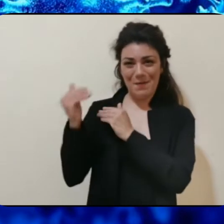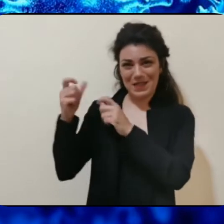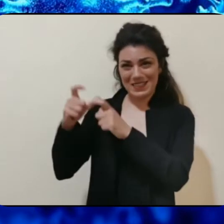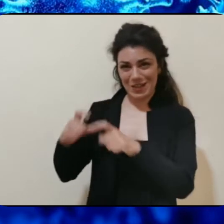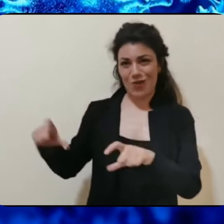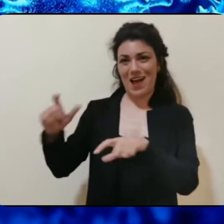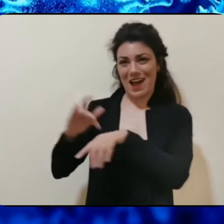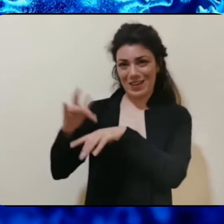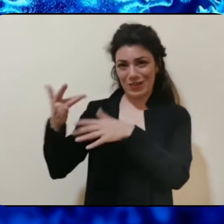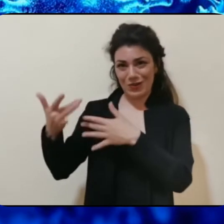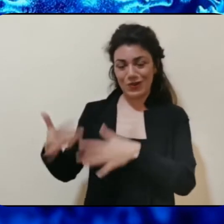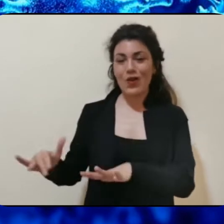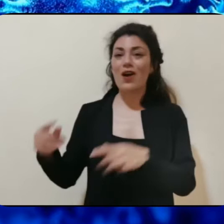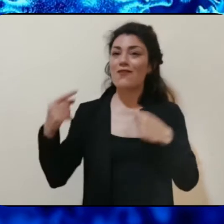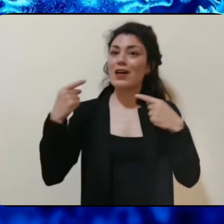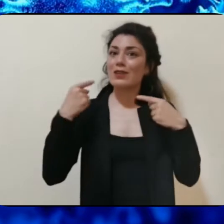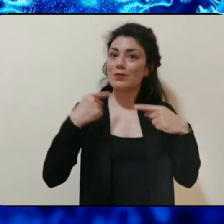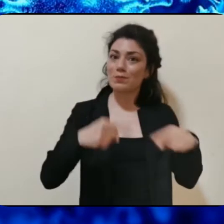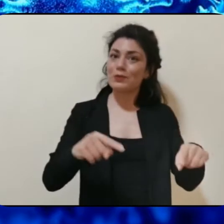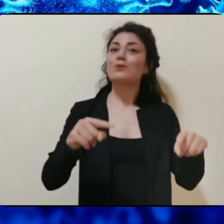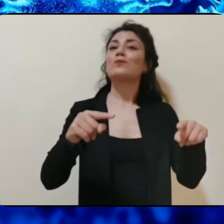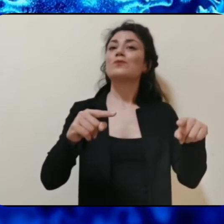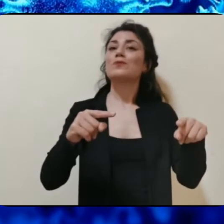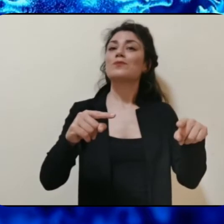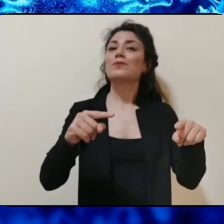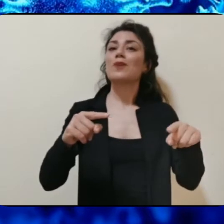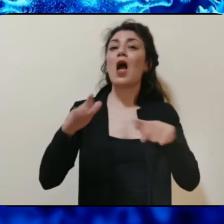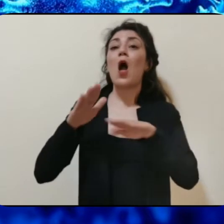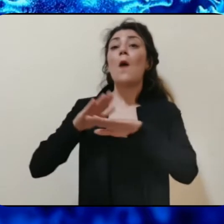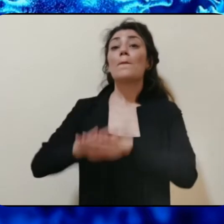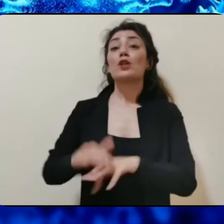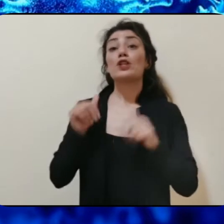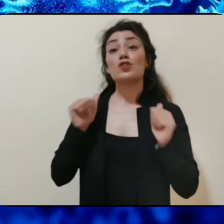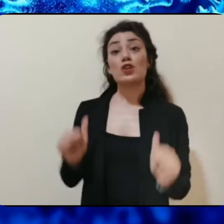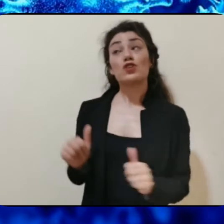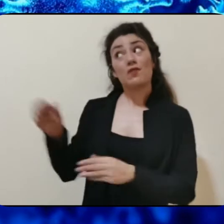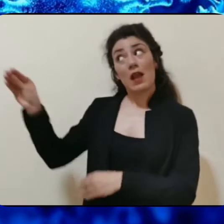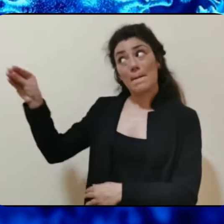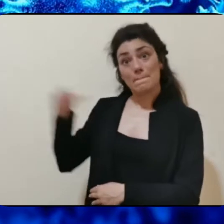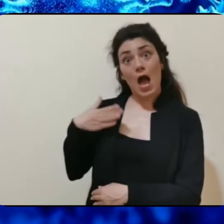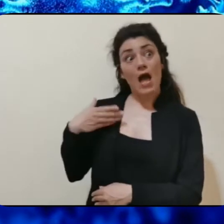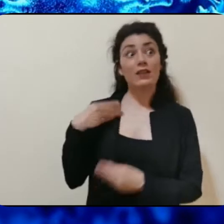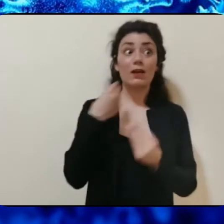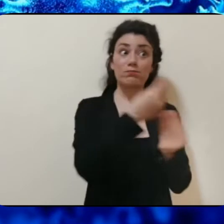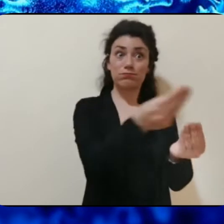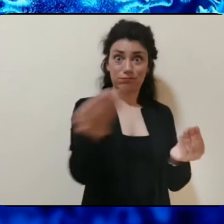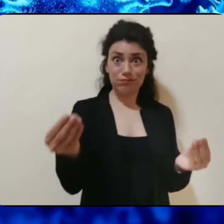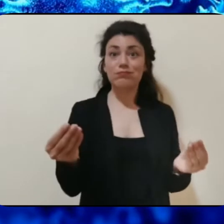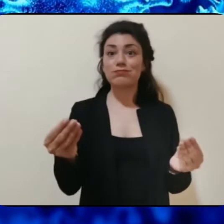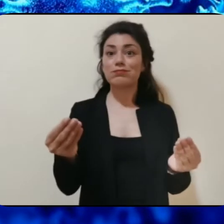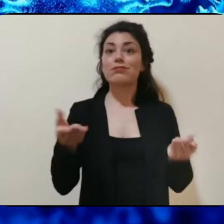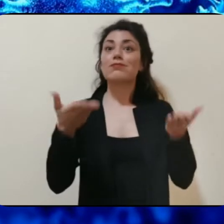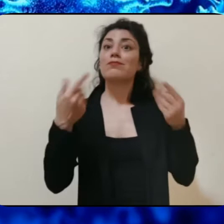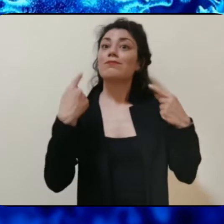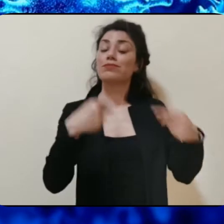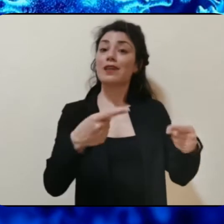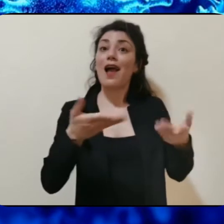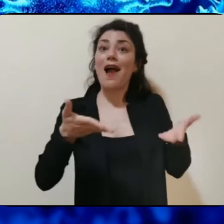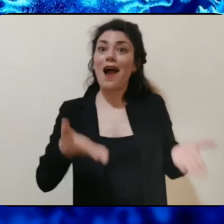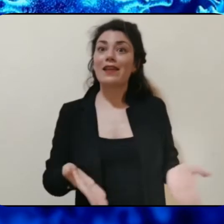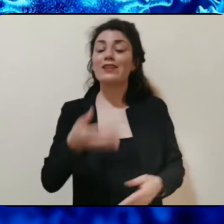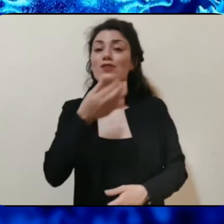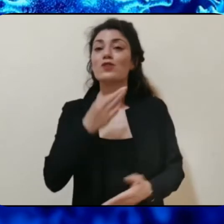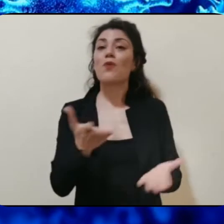con la CARD invece appunto a valere sulla Protezione Civile Nazionale, adesso sarà